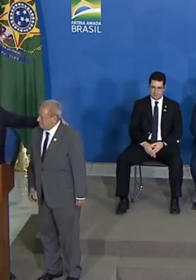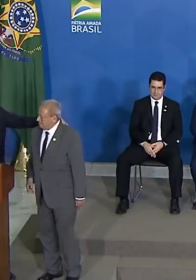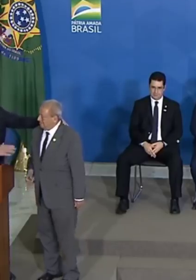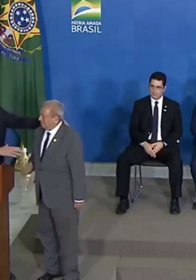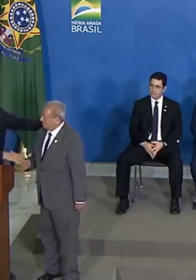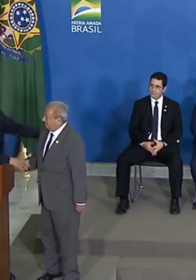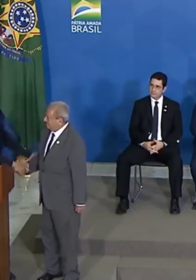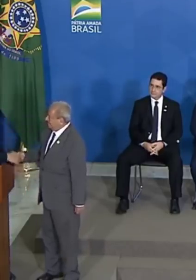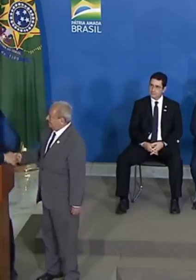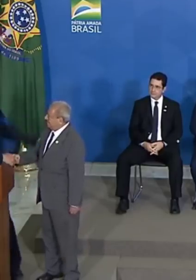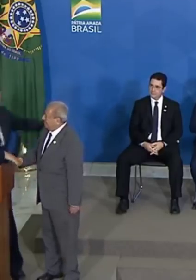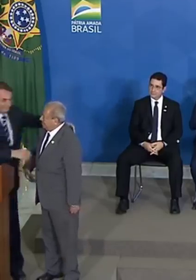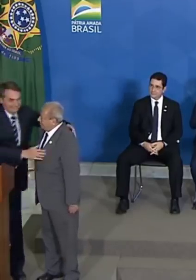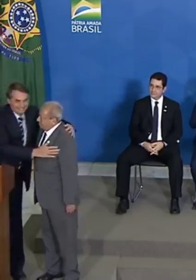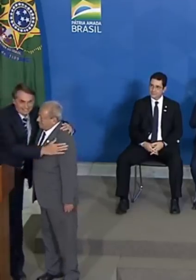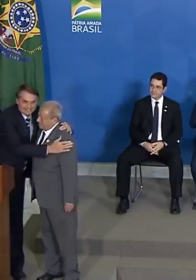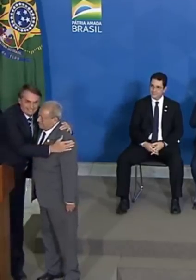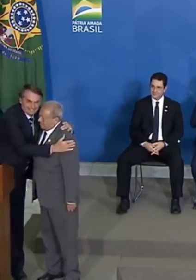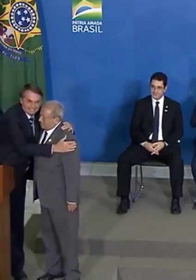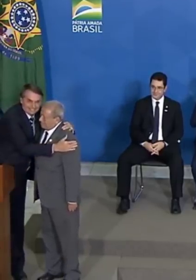vossa senhoria por esse momento aí.